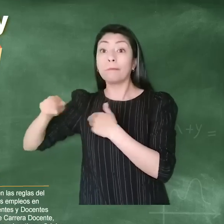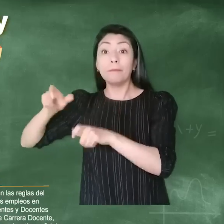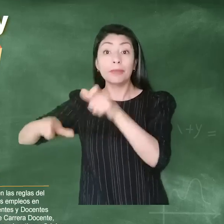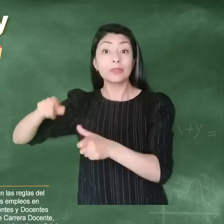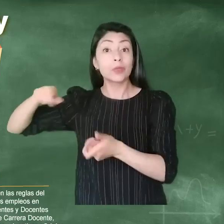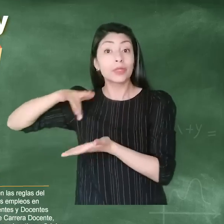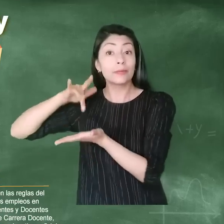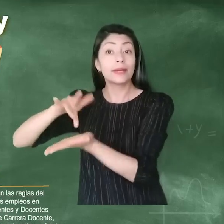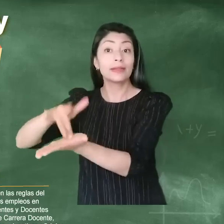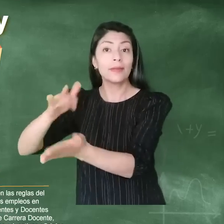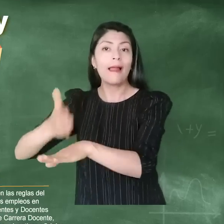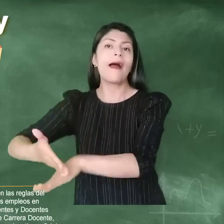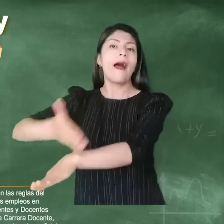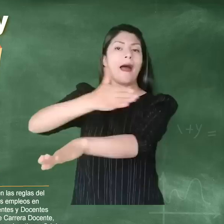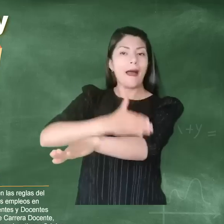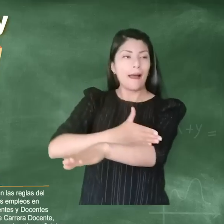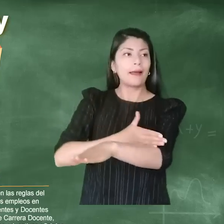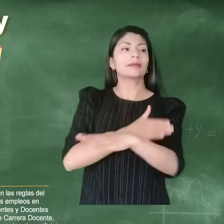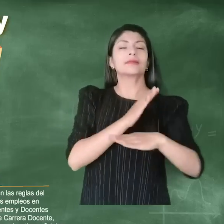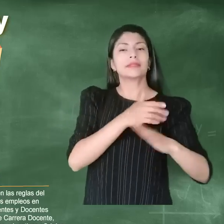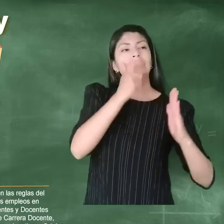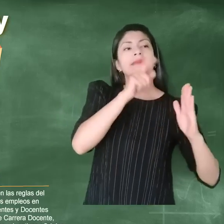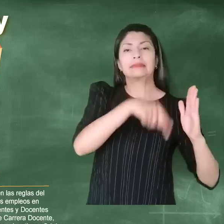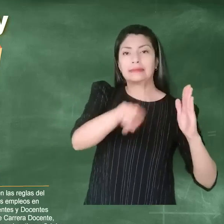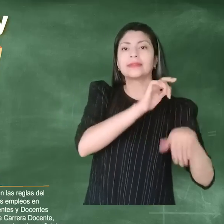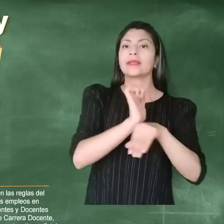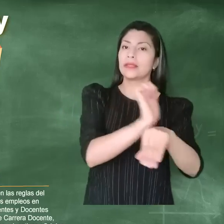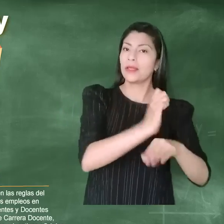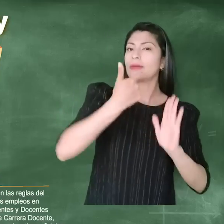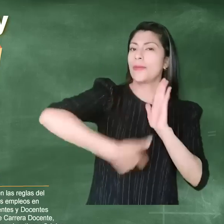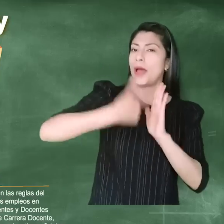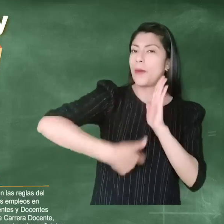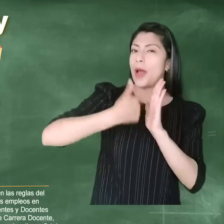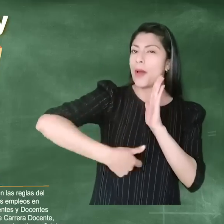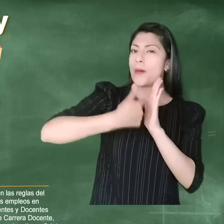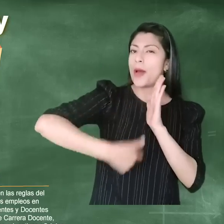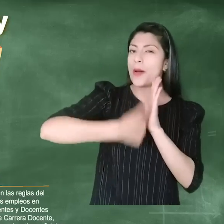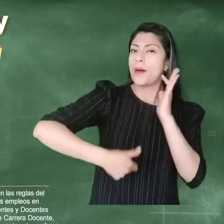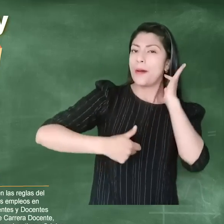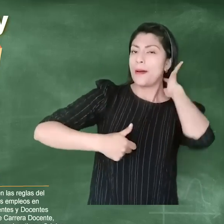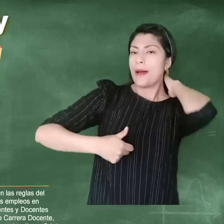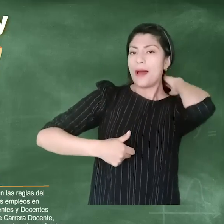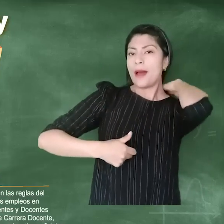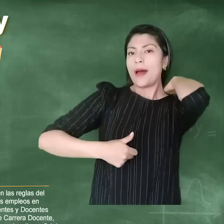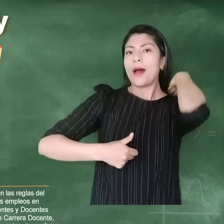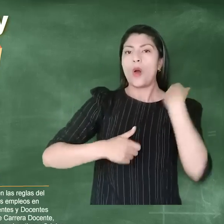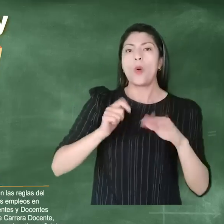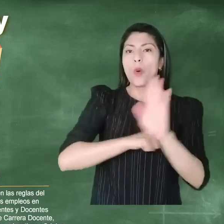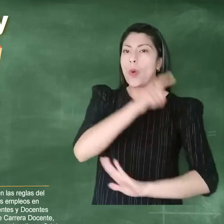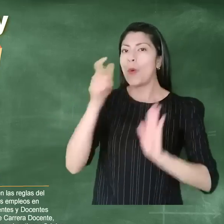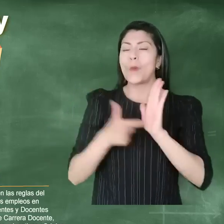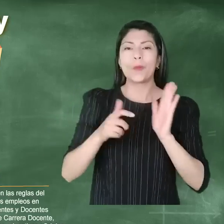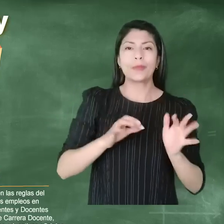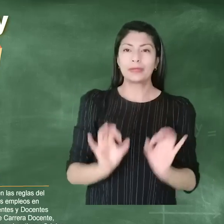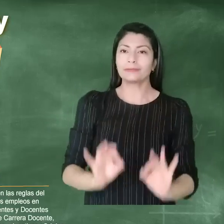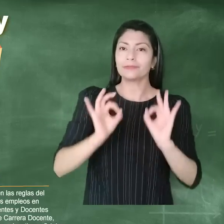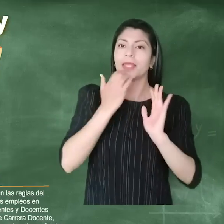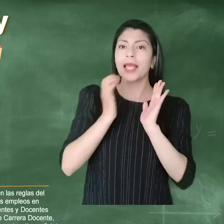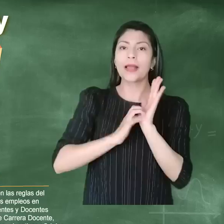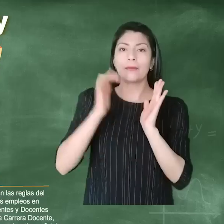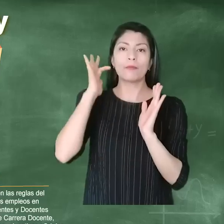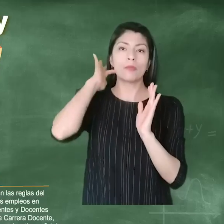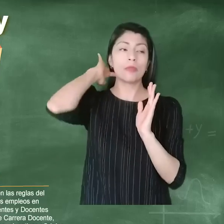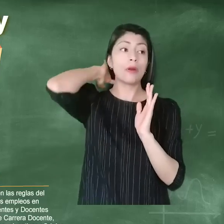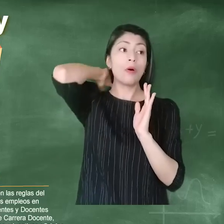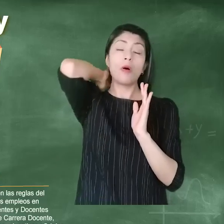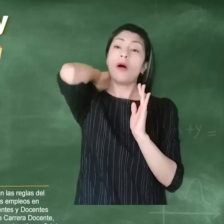referida etapa de inscripciones. Con esta misma oportunidad, debe realizar los ajustes que la CNSC le